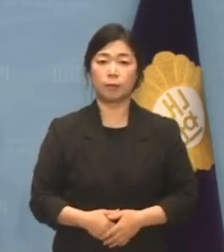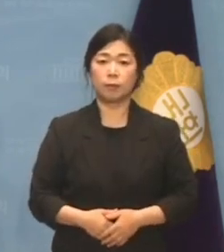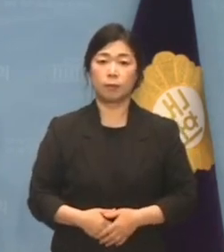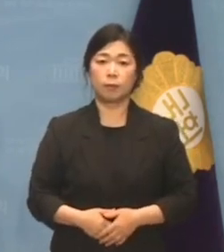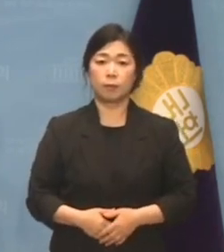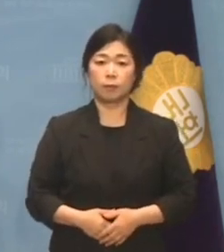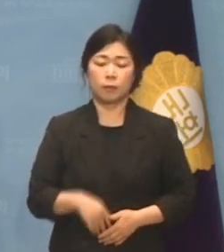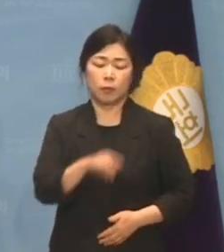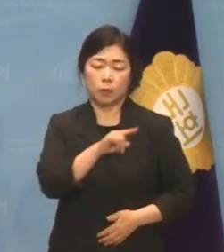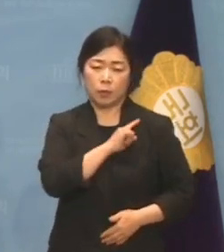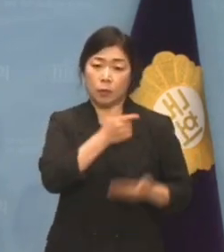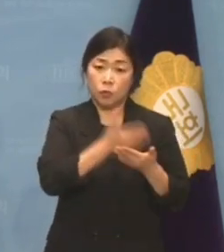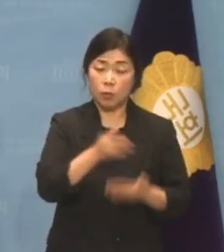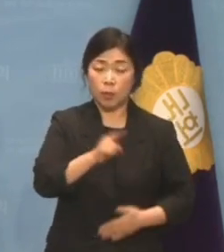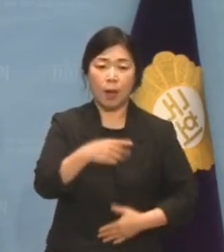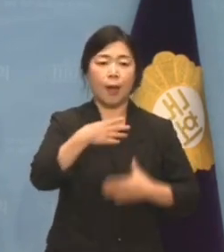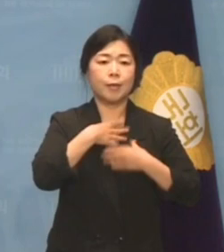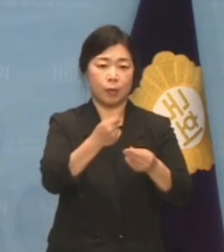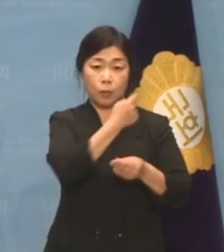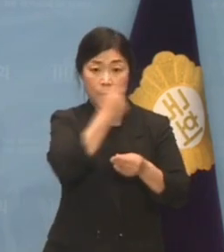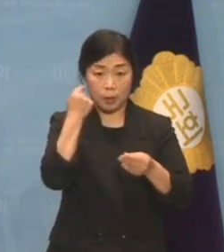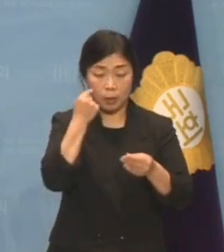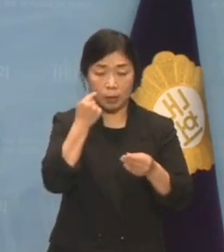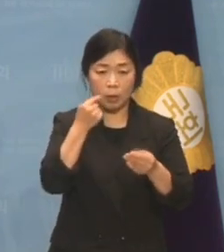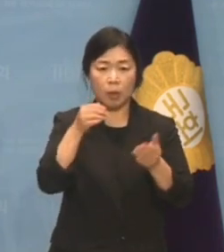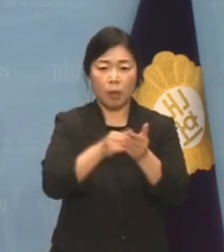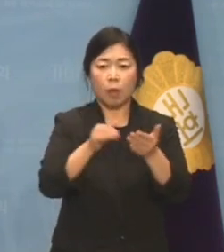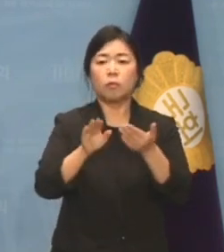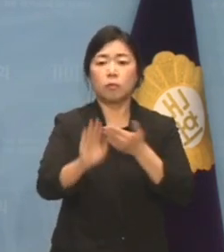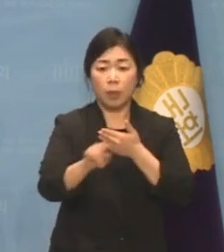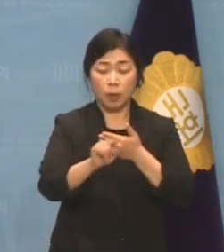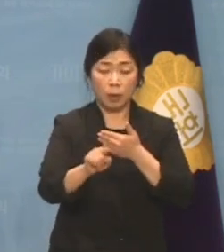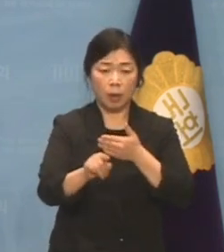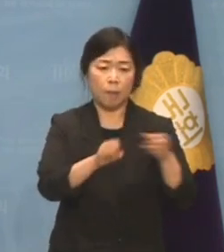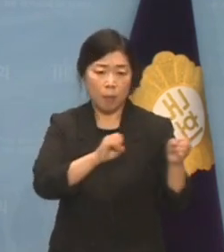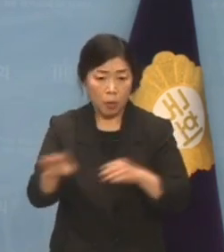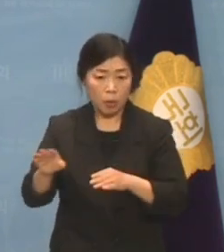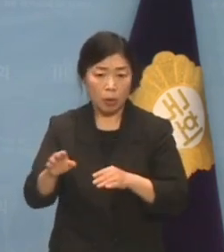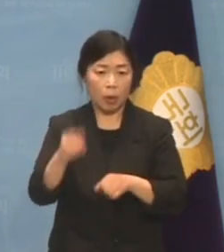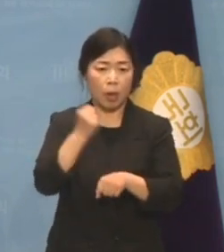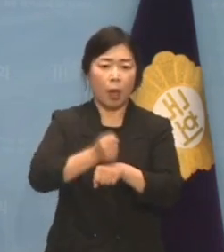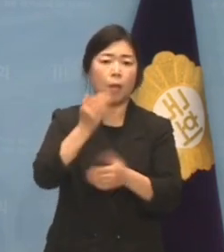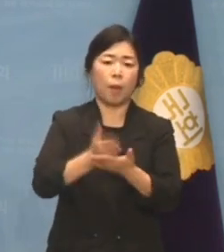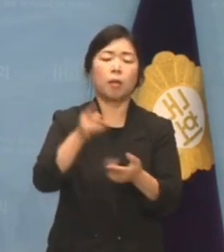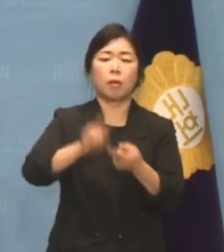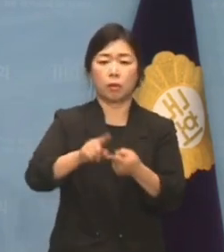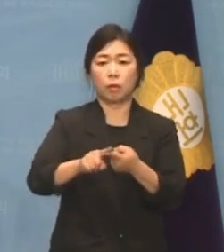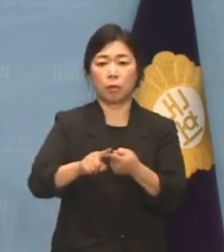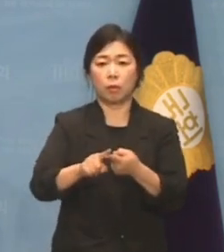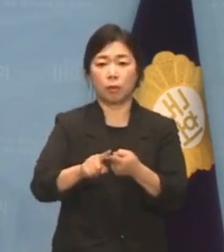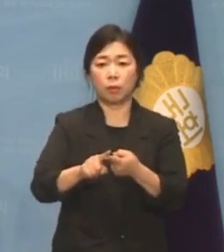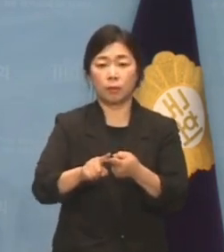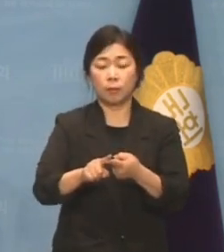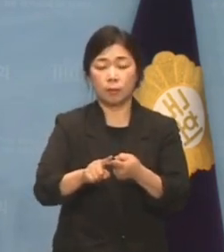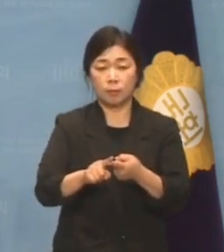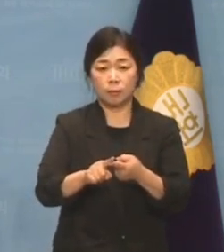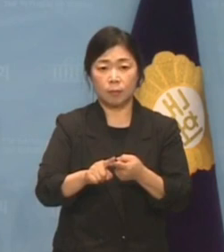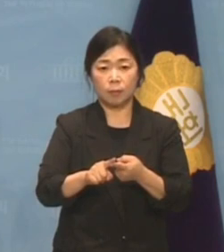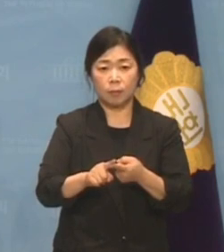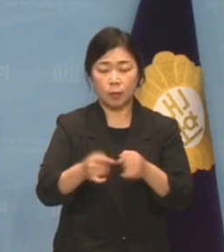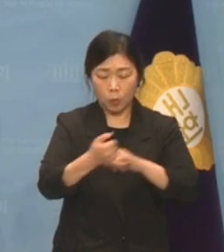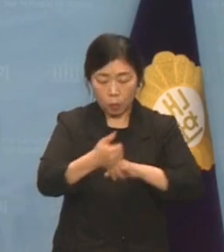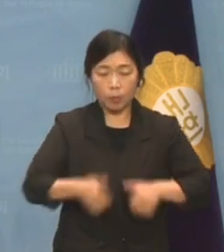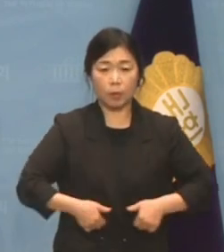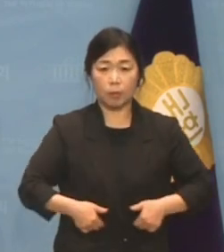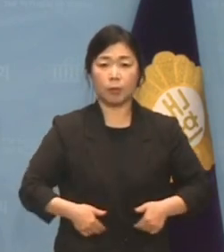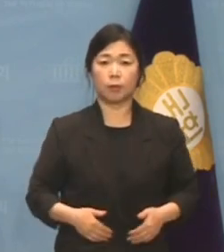중요한 것은 안전성을 확인하기 전에는 후쿠시마 원전 오염수 방류를 하지 않겠다는 약속을 받아내야만